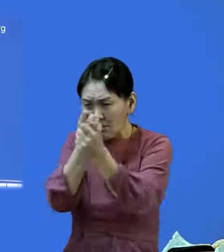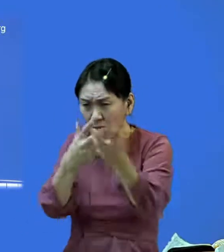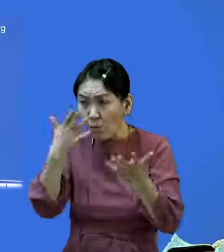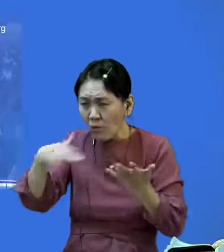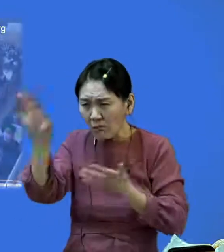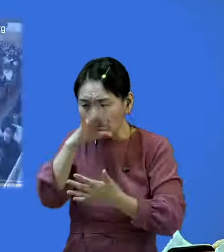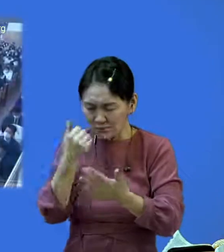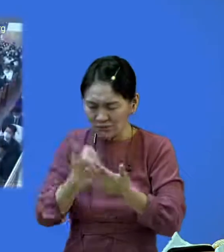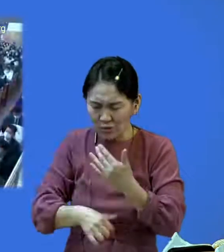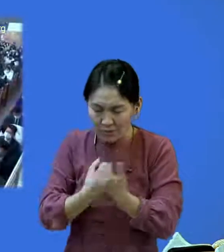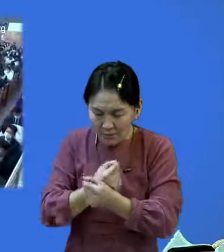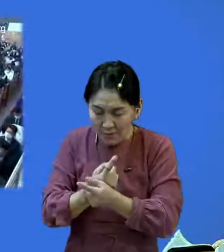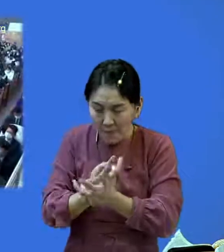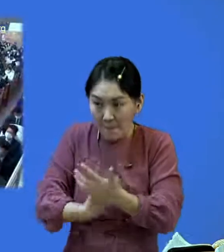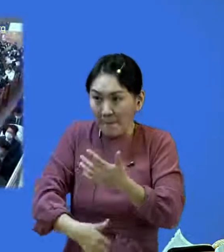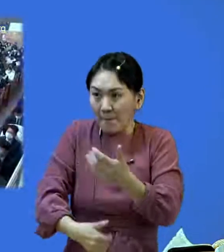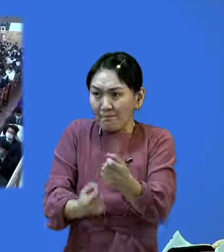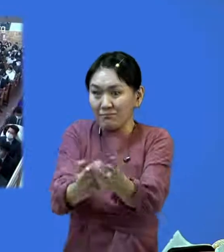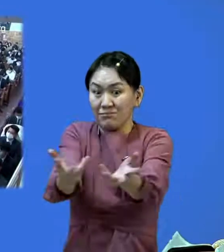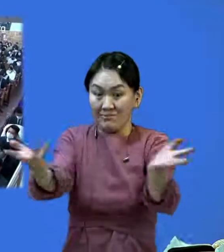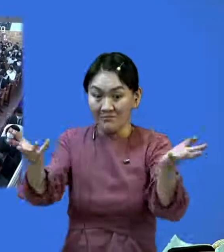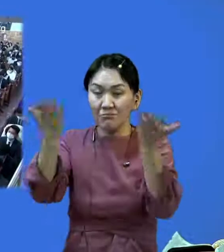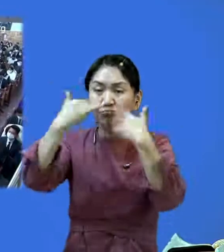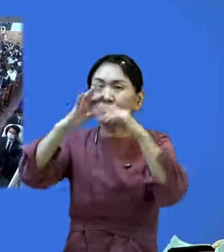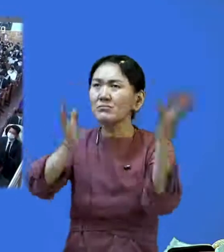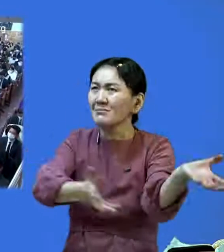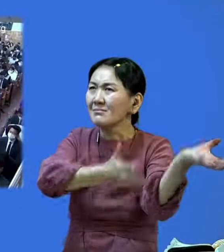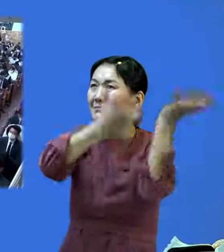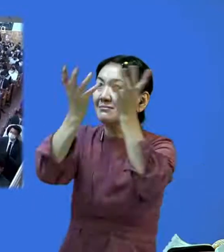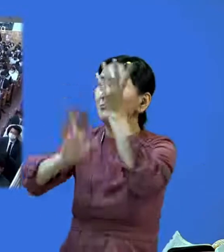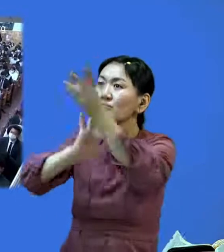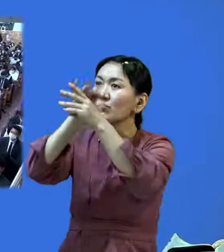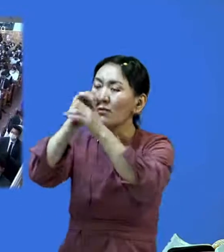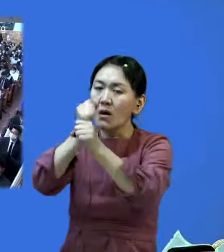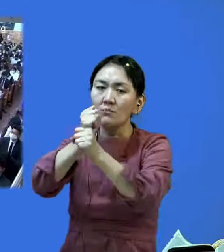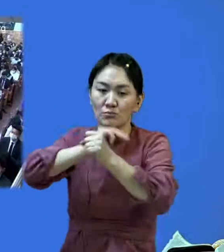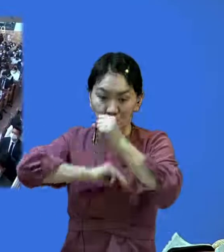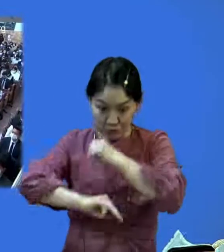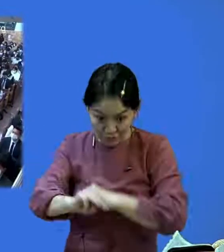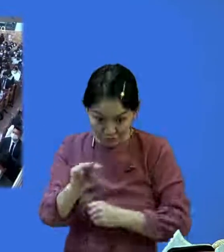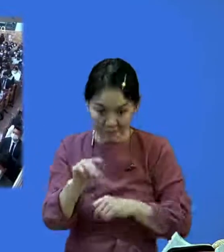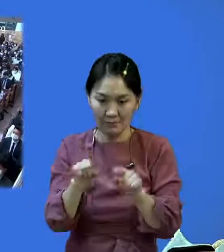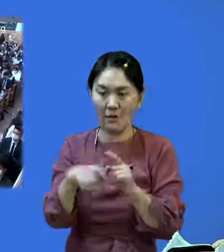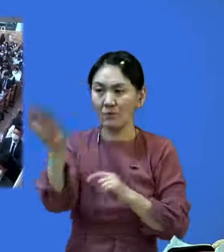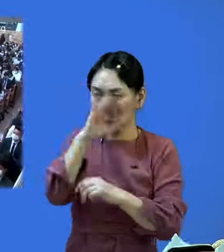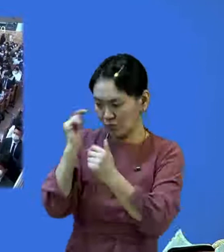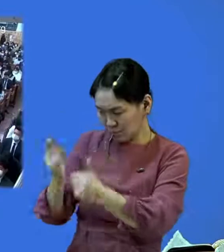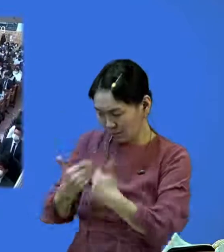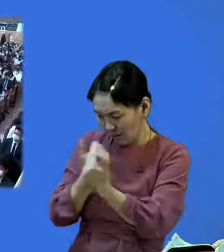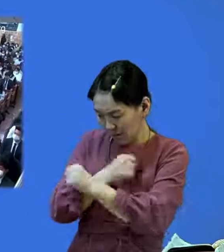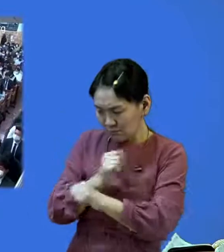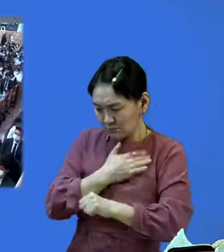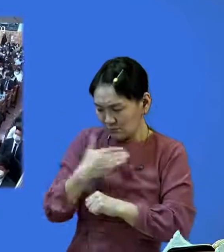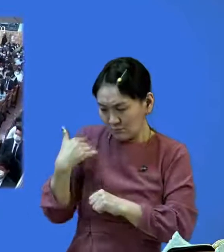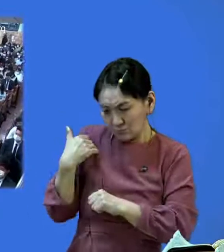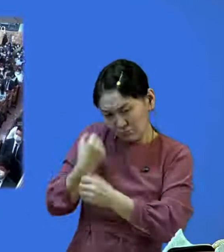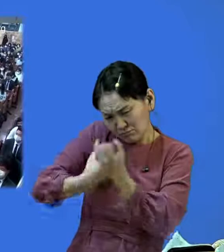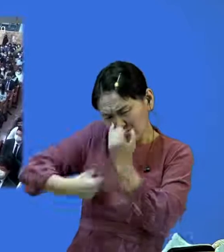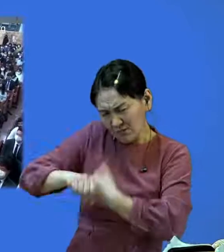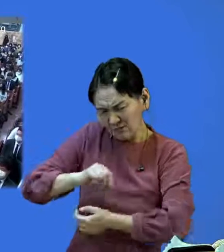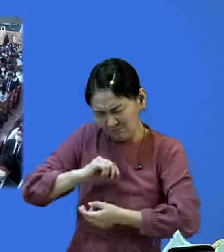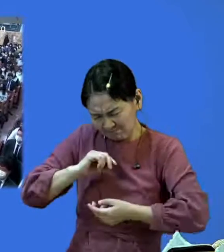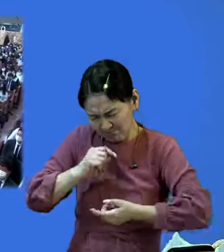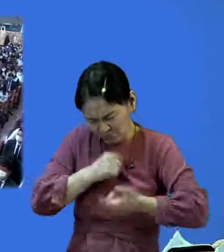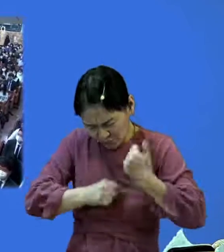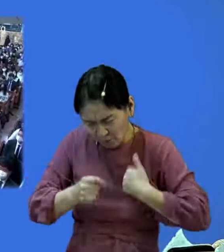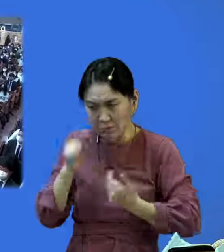төрүүлээд алдар сууд цог жавхлан давчрах ажил. Энэ ажлын төлөө бидний авралын эзэн өмнөөс нь зовхон